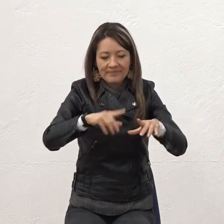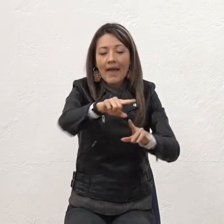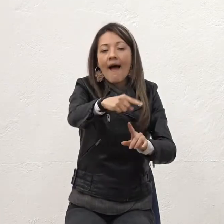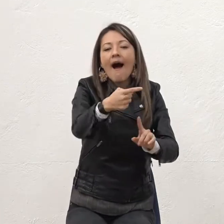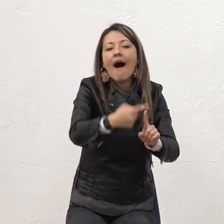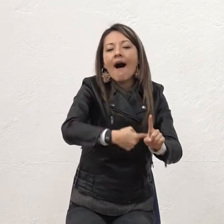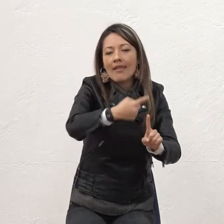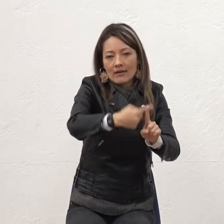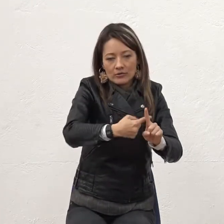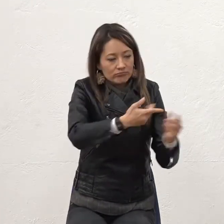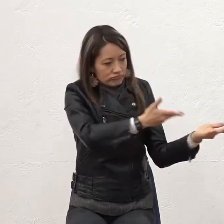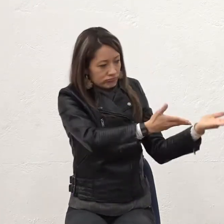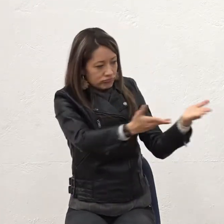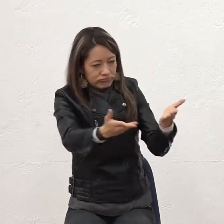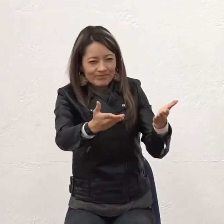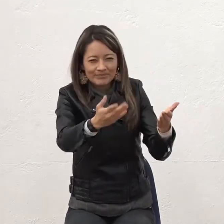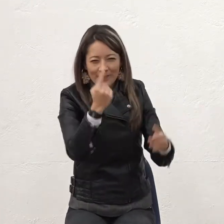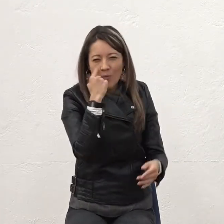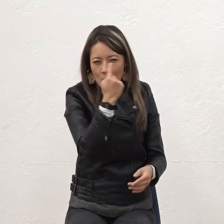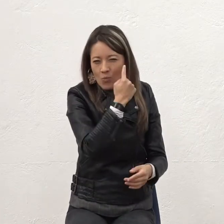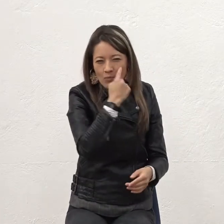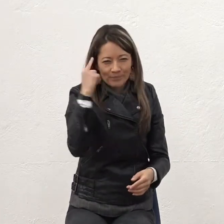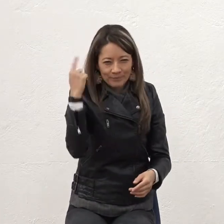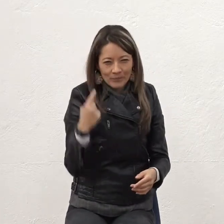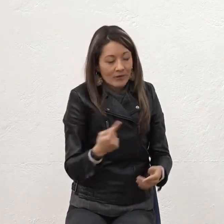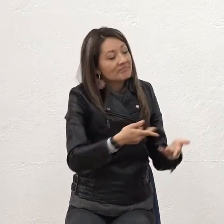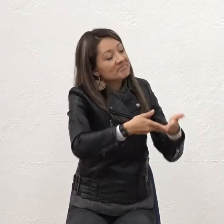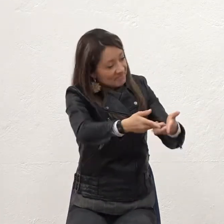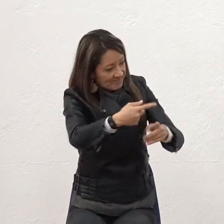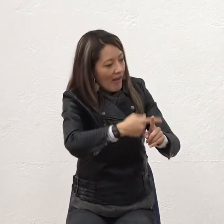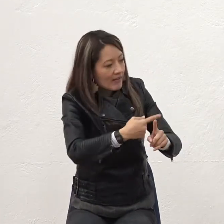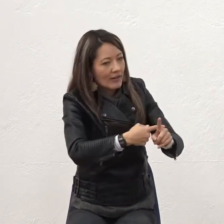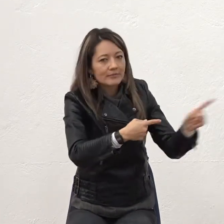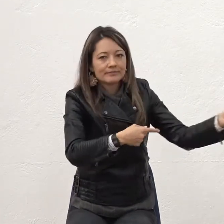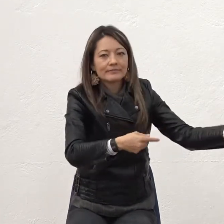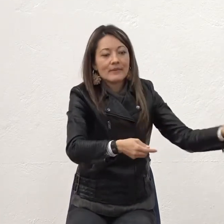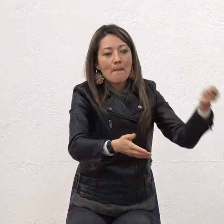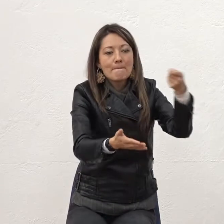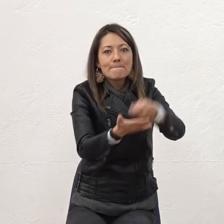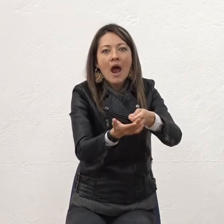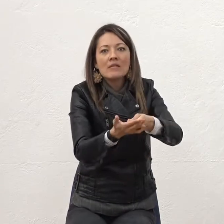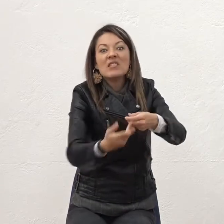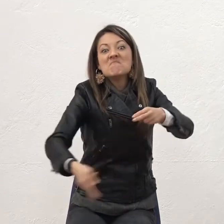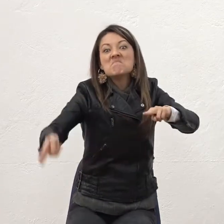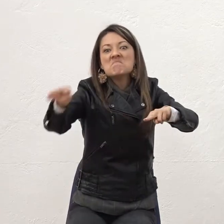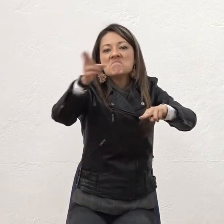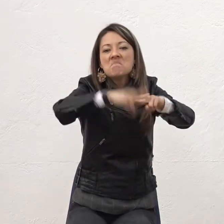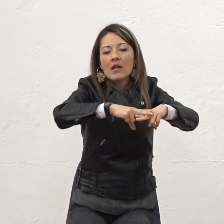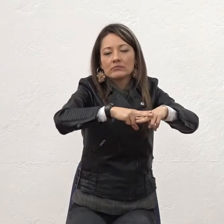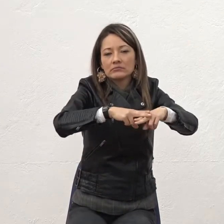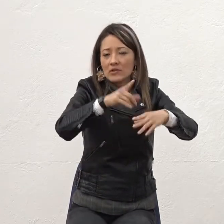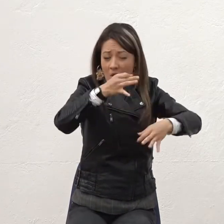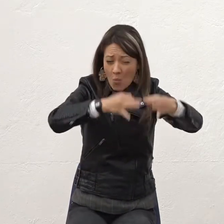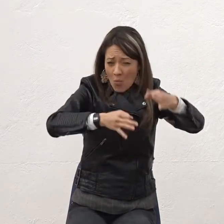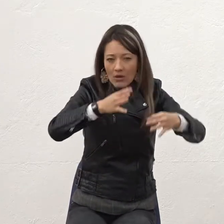arrendaban y las familias tenían que pagar, pero más de lo que era justo. Y a ellos no les importaba, si no